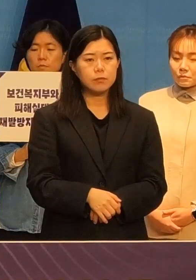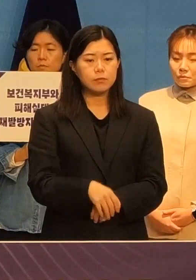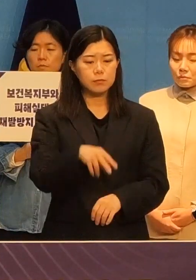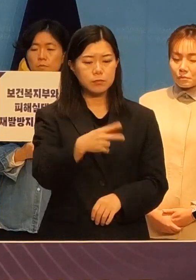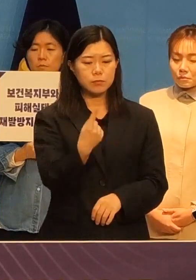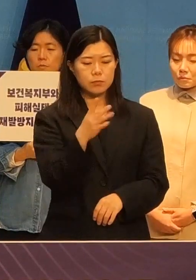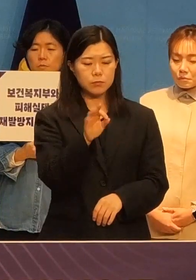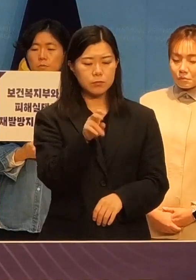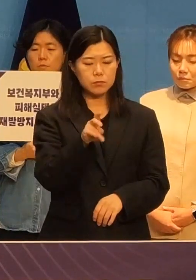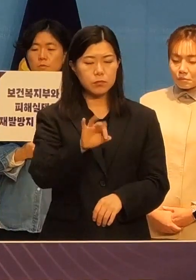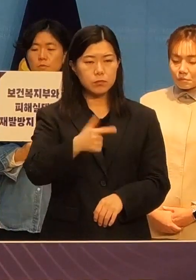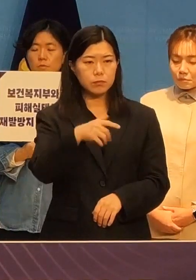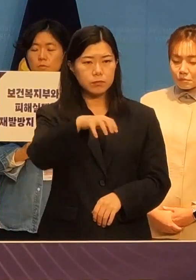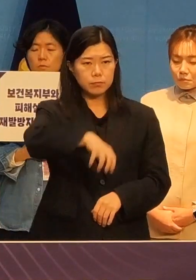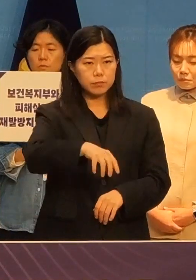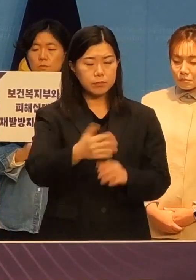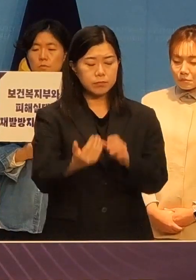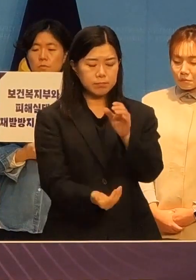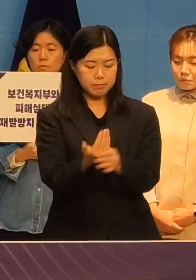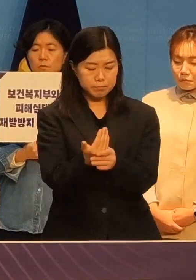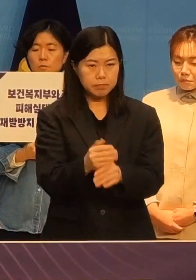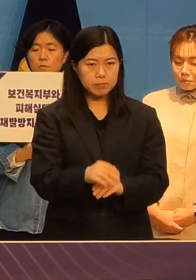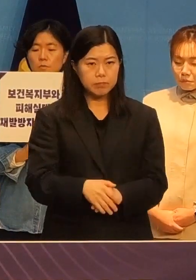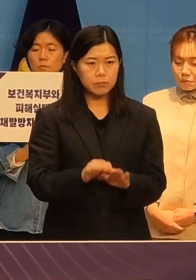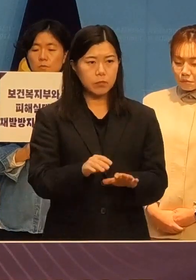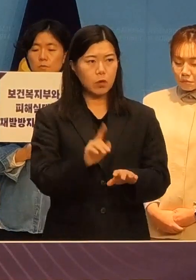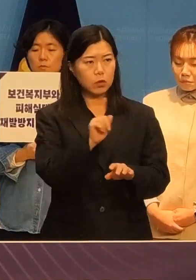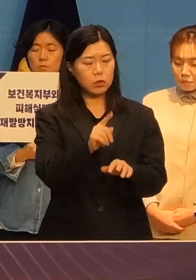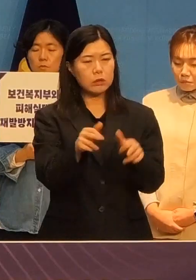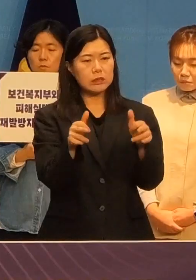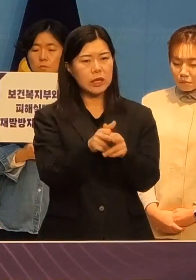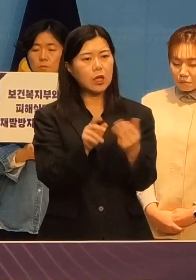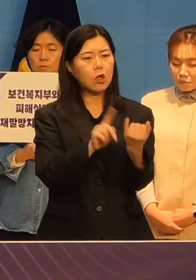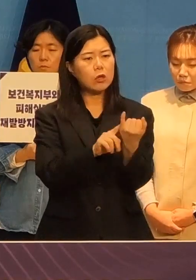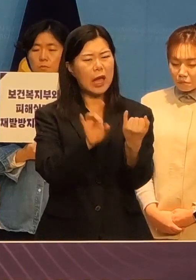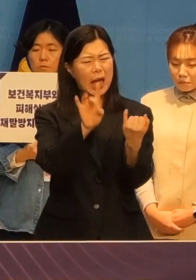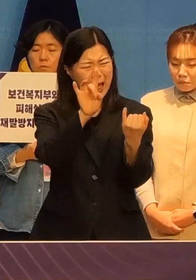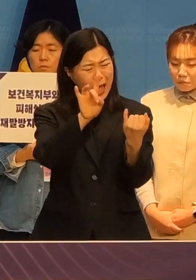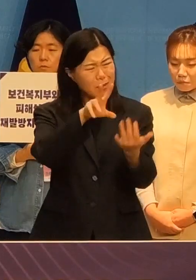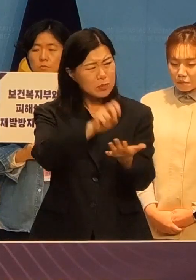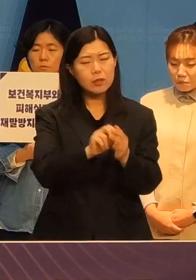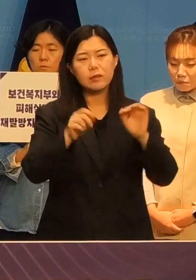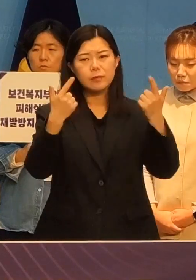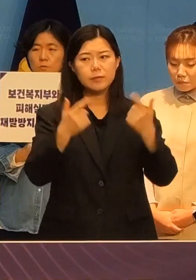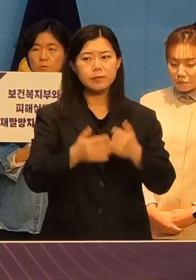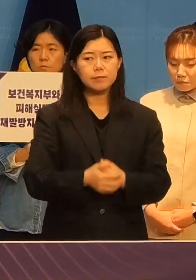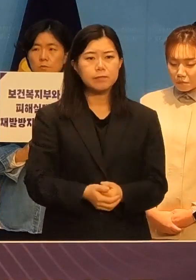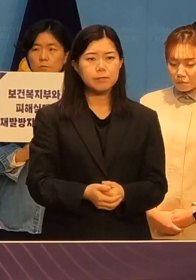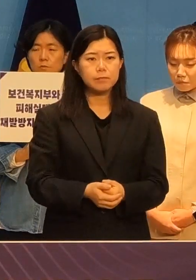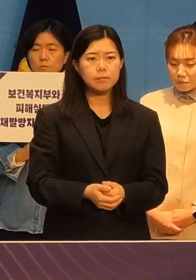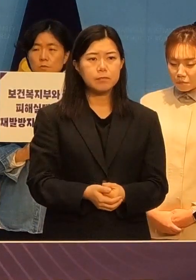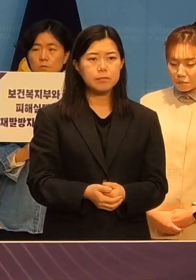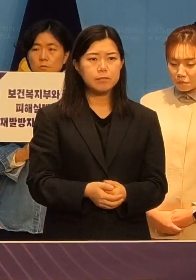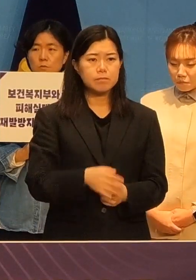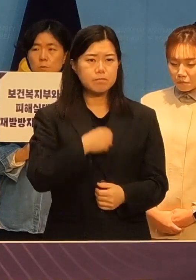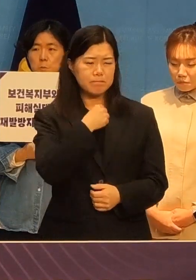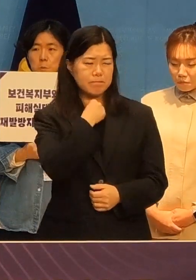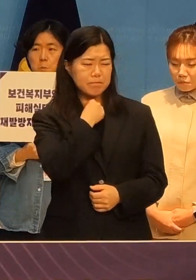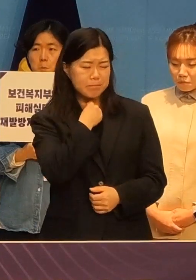동명원에서 벌어졌던 강제불임은 한 장애여성의 경험만이 아닙니다. 욕망을